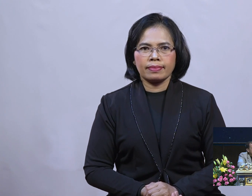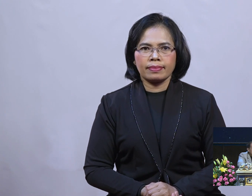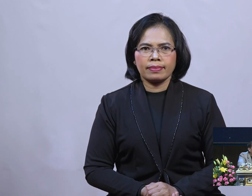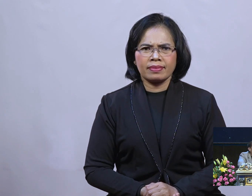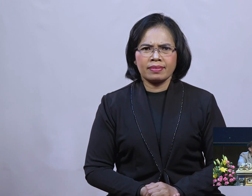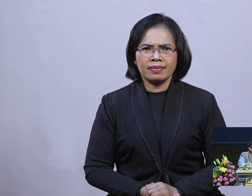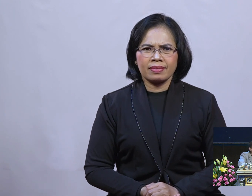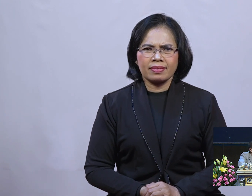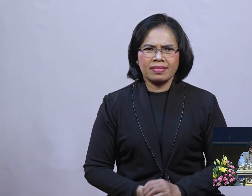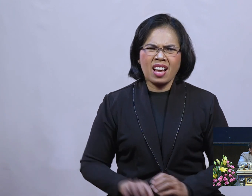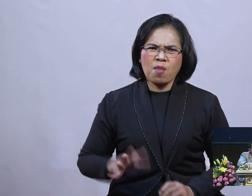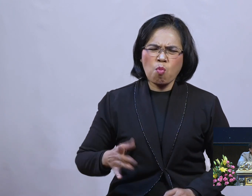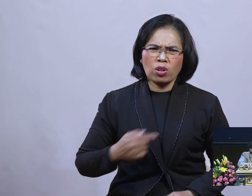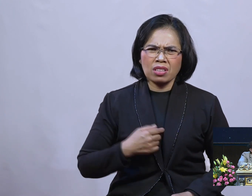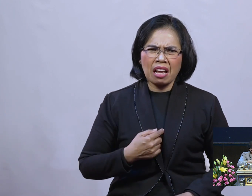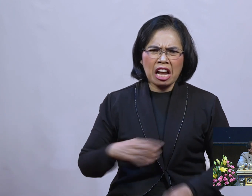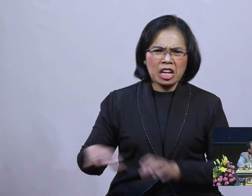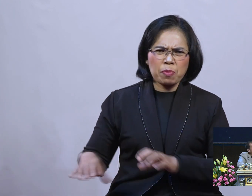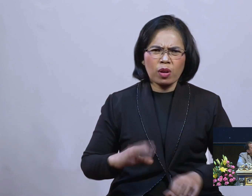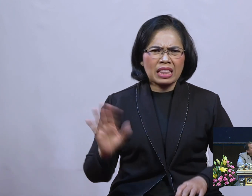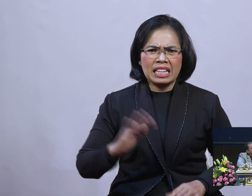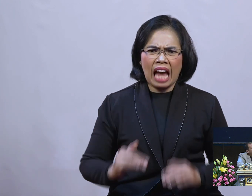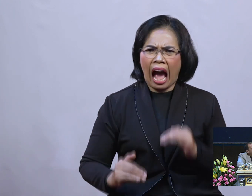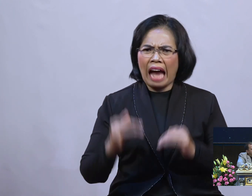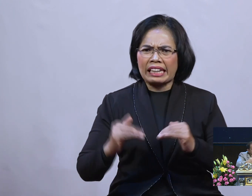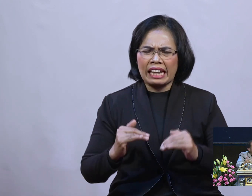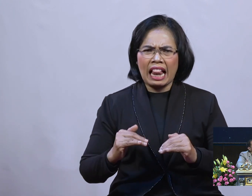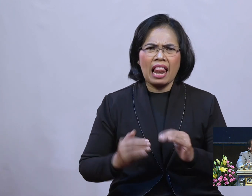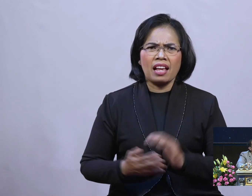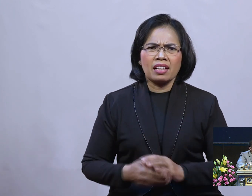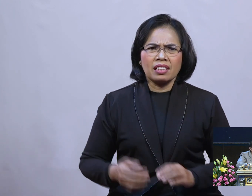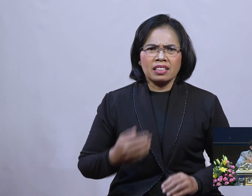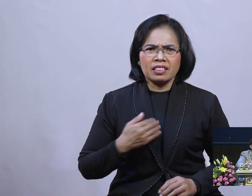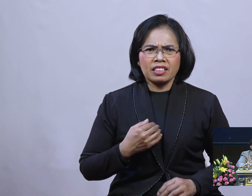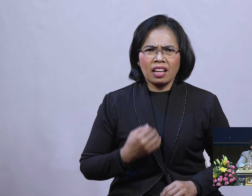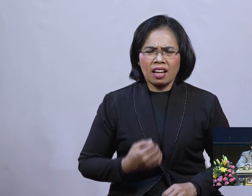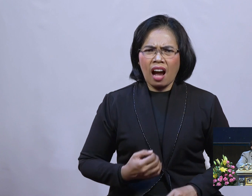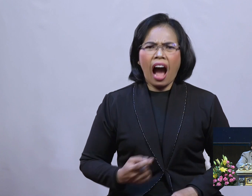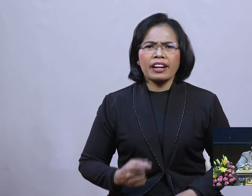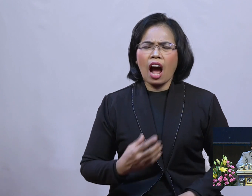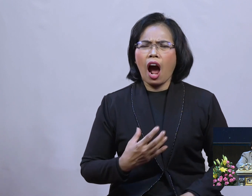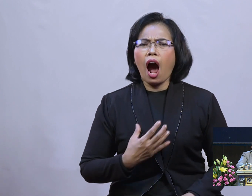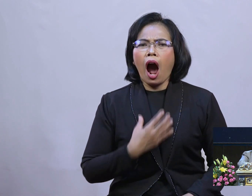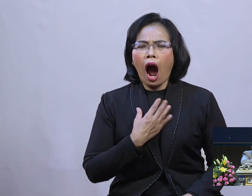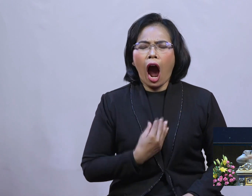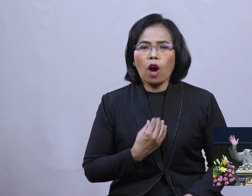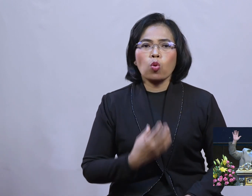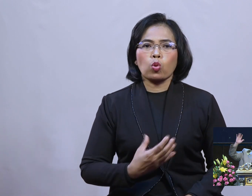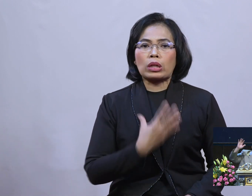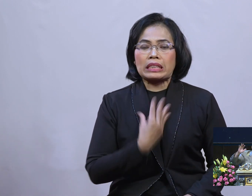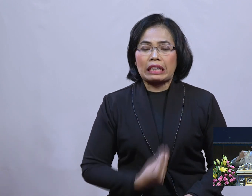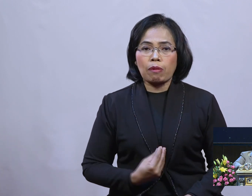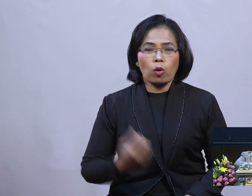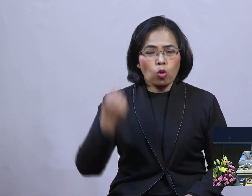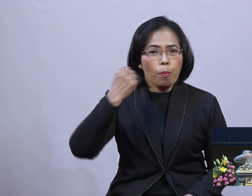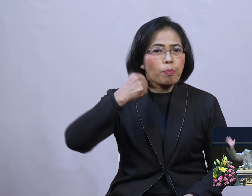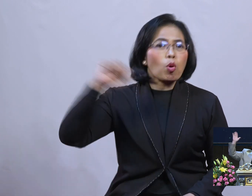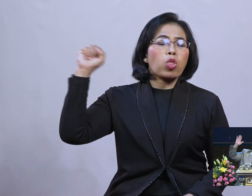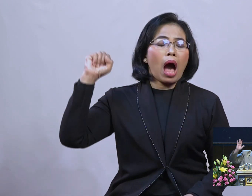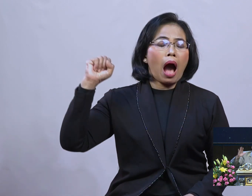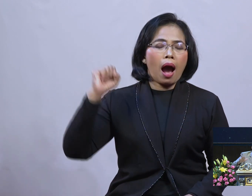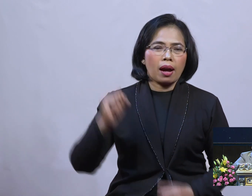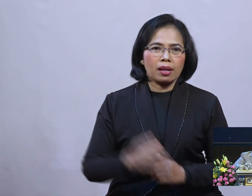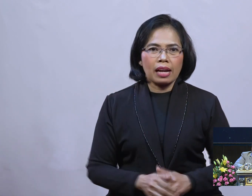Hai kok efektif lafaz Allah tidak adalah hak saya untuk membela diri khasnya untuk kecewa haknya untuk berontak hak saya udah tinggalkan gereja